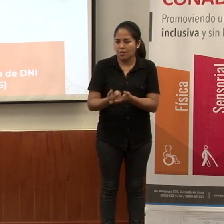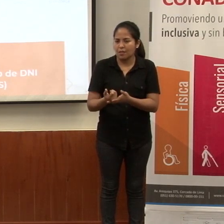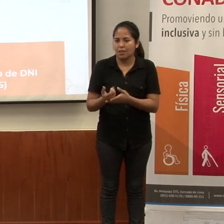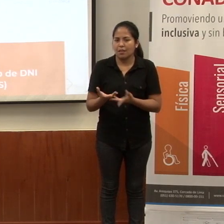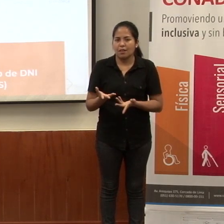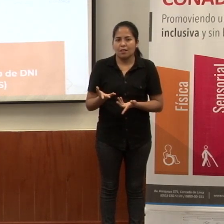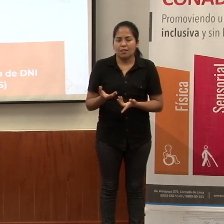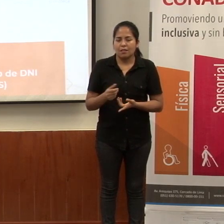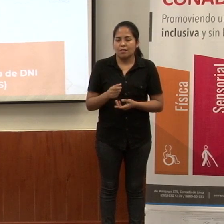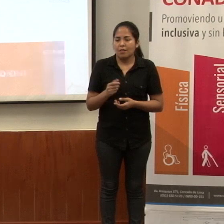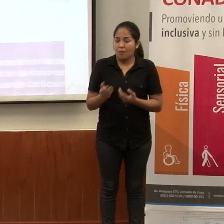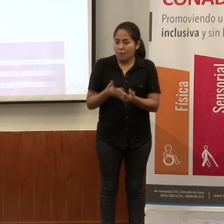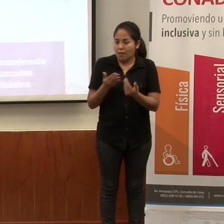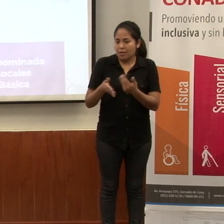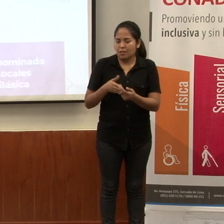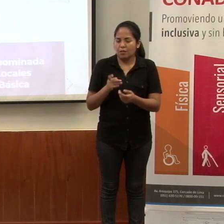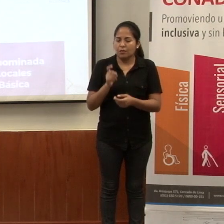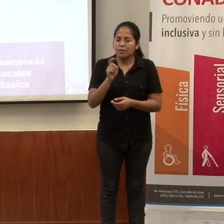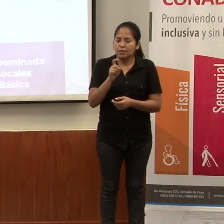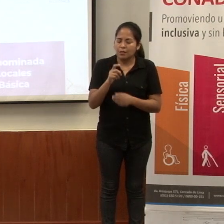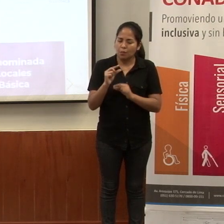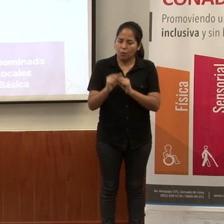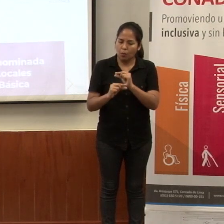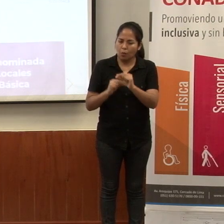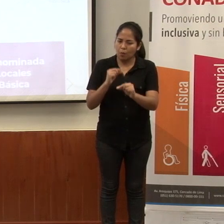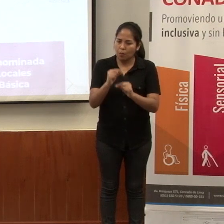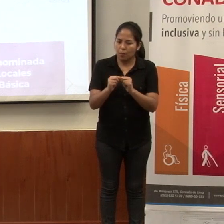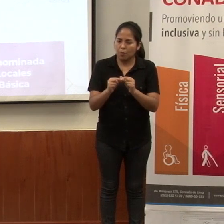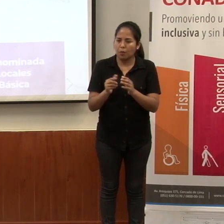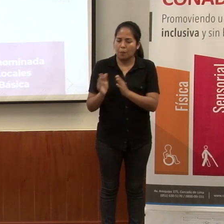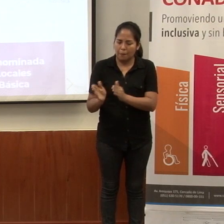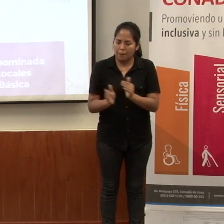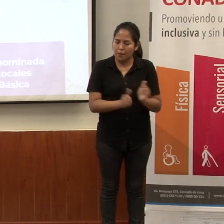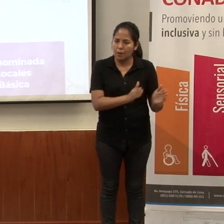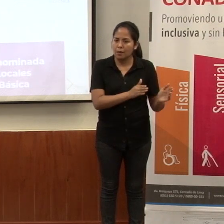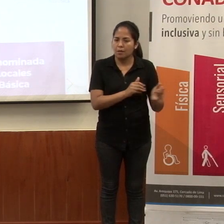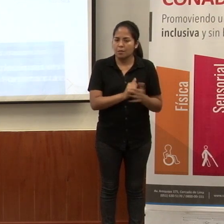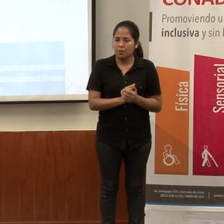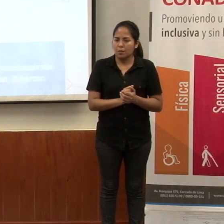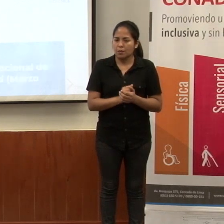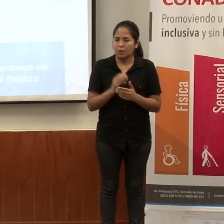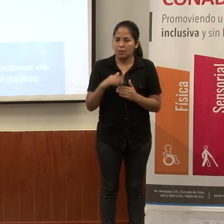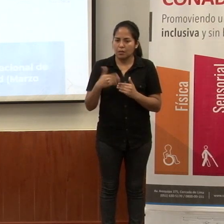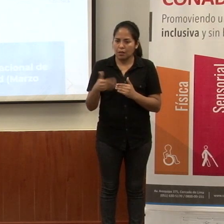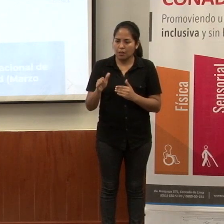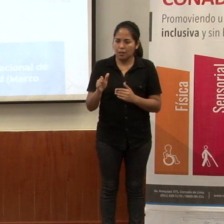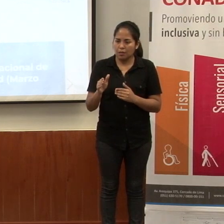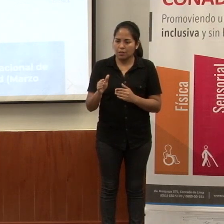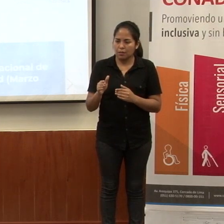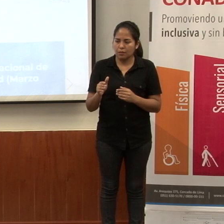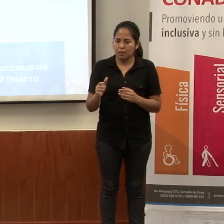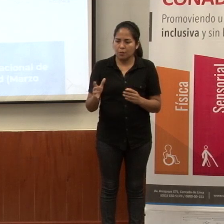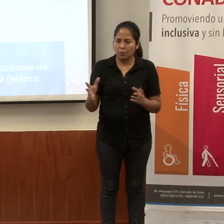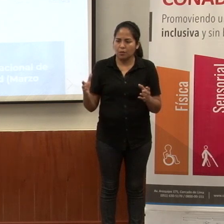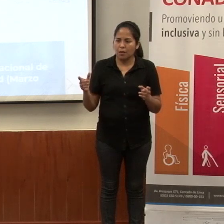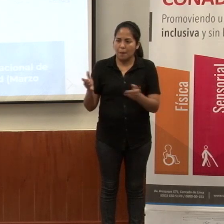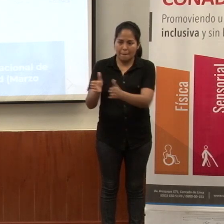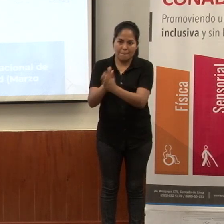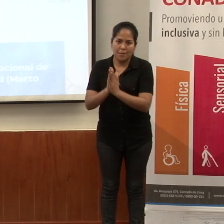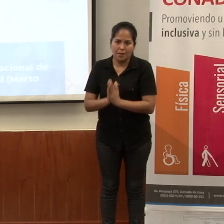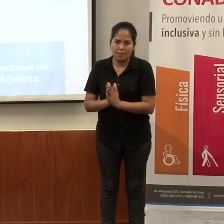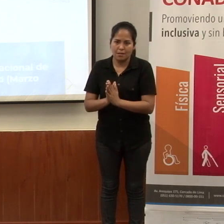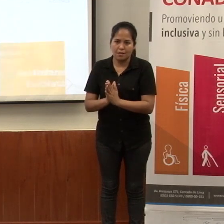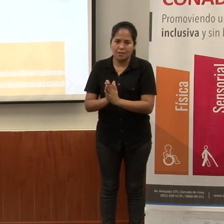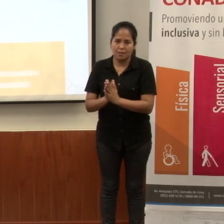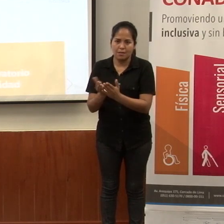más, sino ve. Pero ya estamos preparándonos como para que llegue un momento que economía y finanzas lo vamos a acorralar.